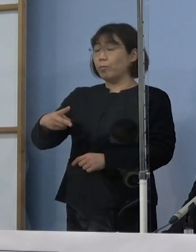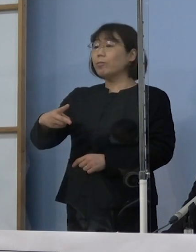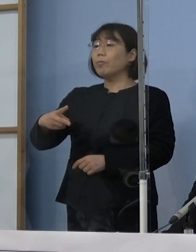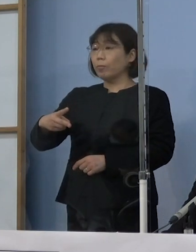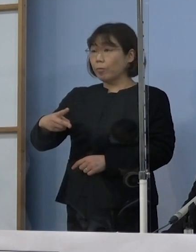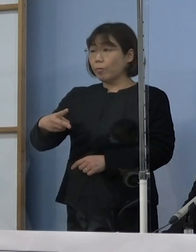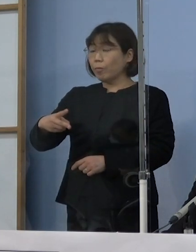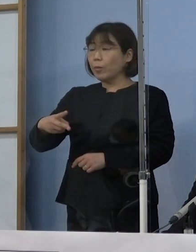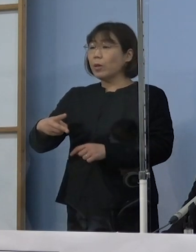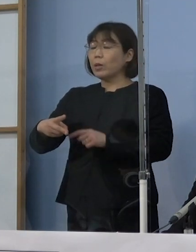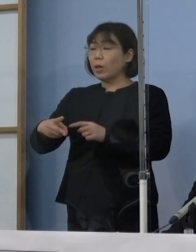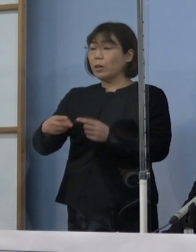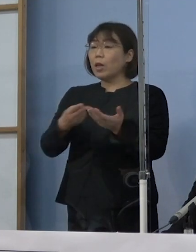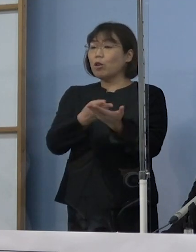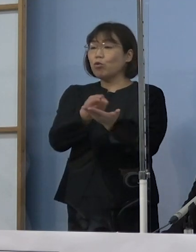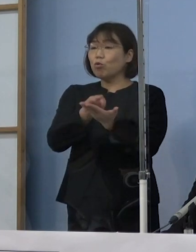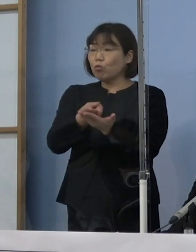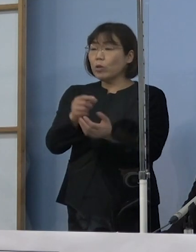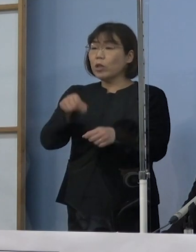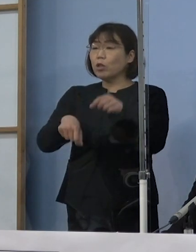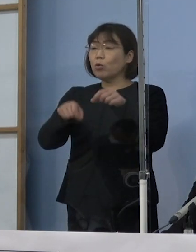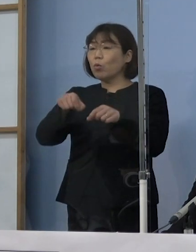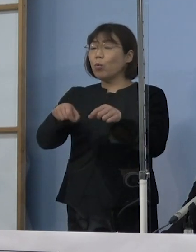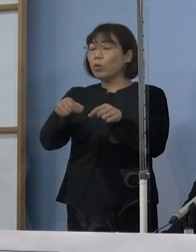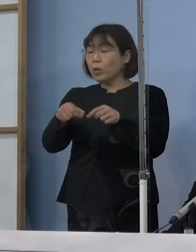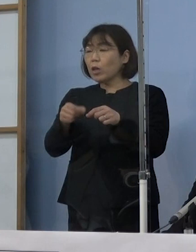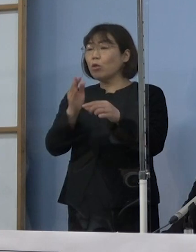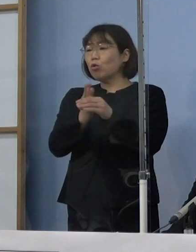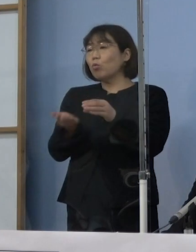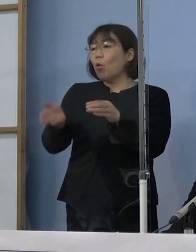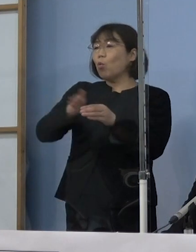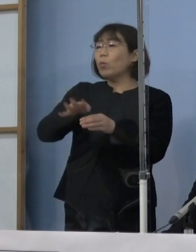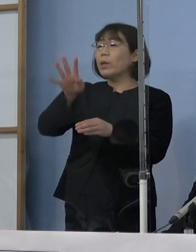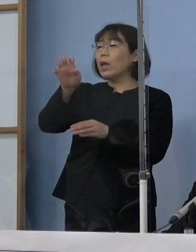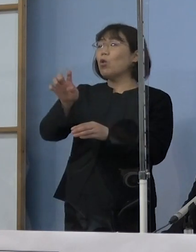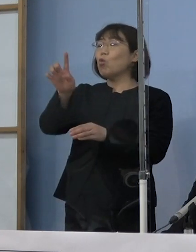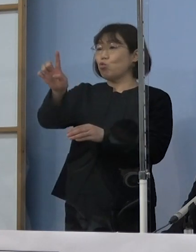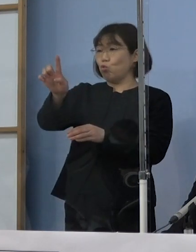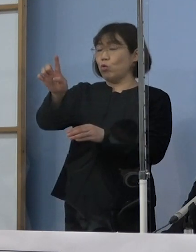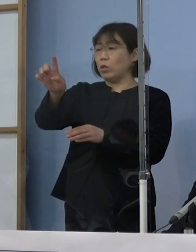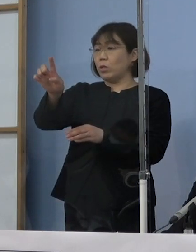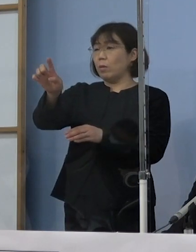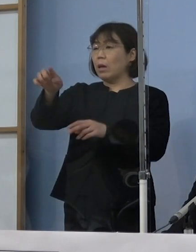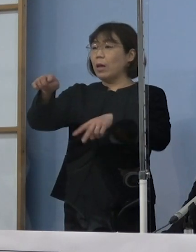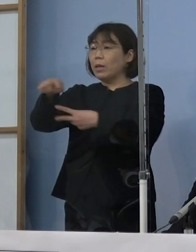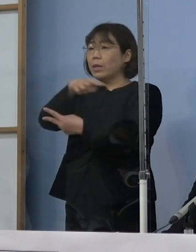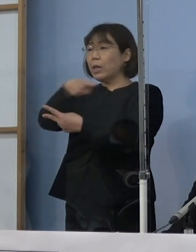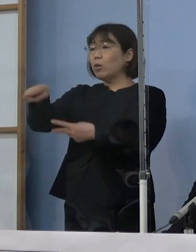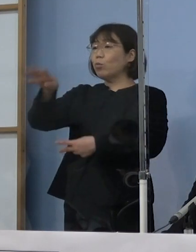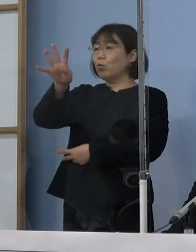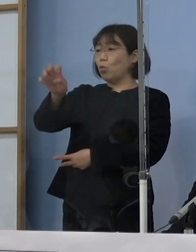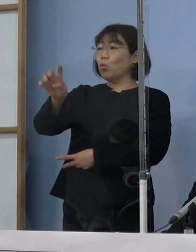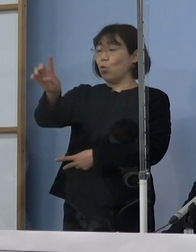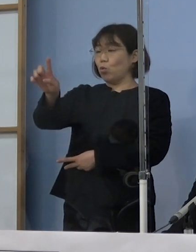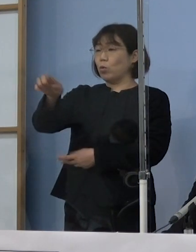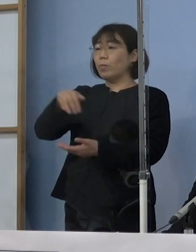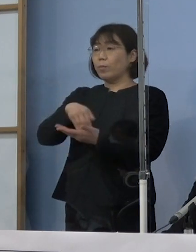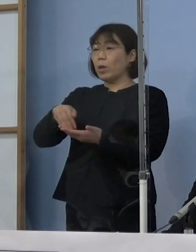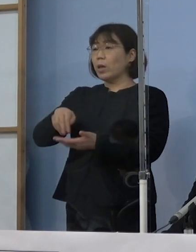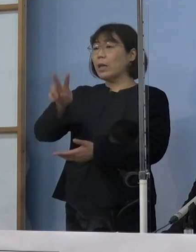、入院調整中の方を含めて41ですので、200分の41